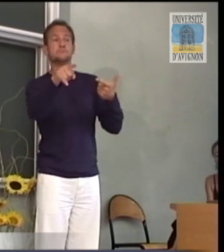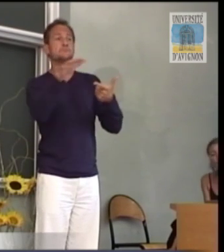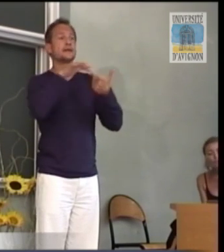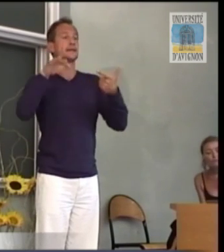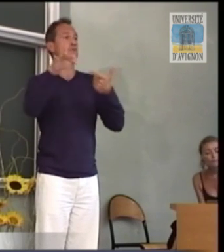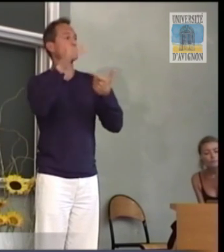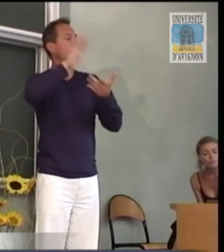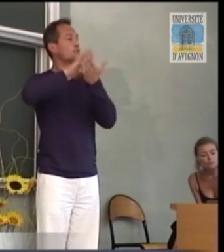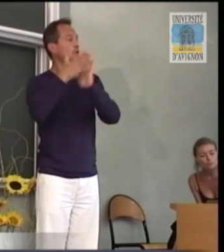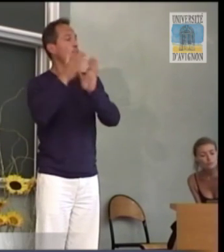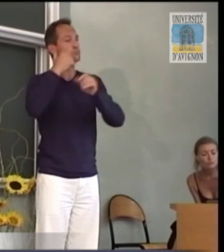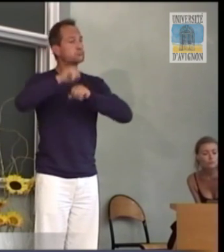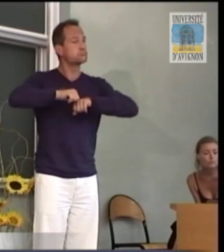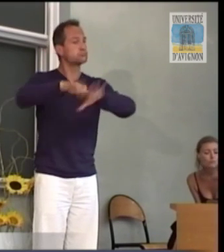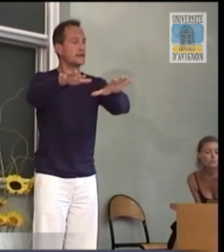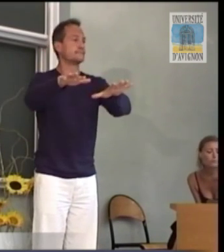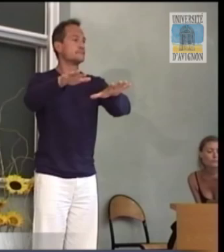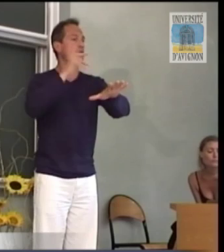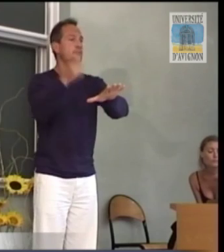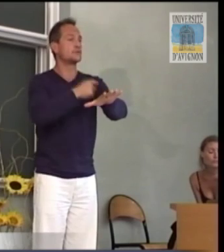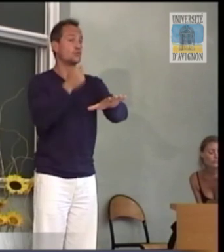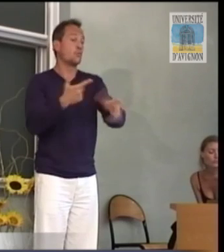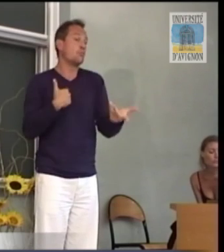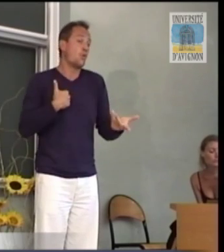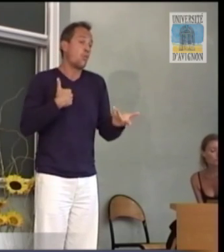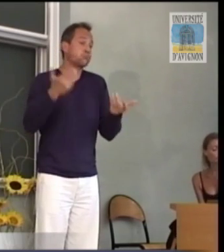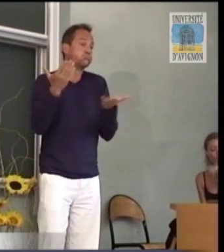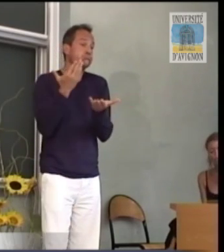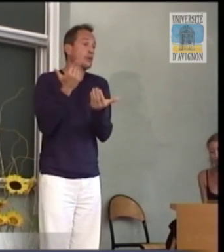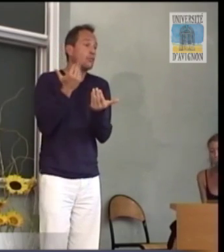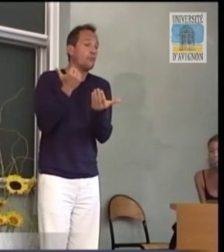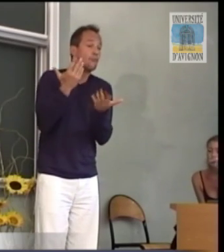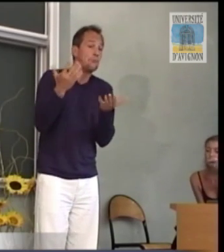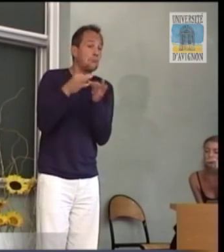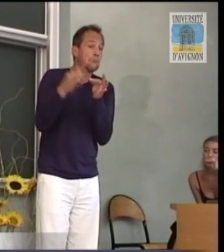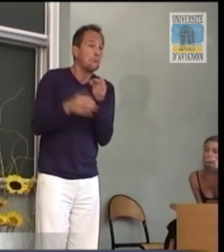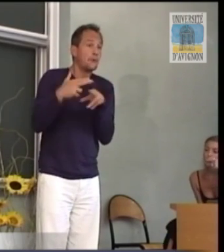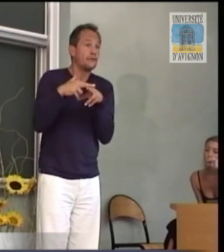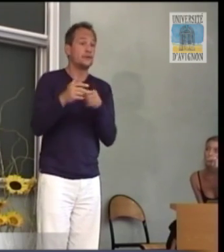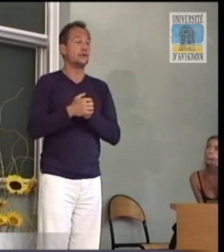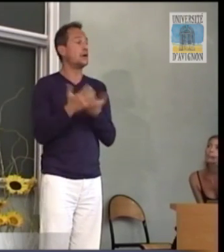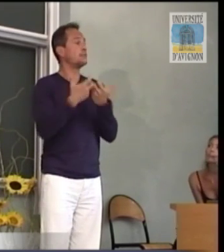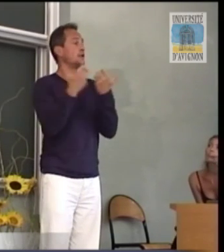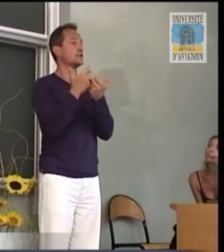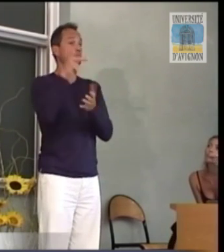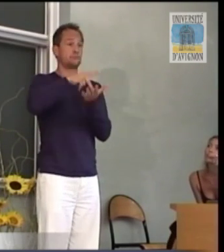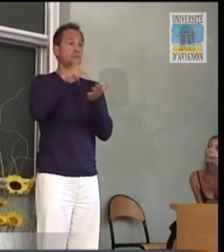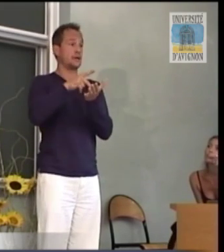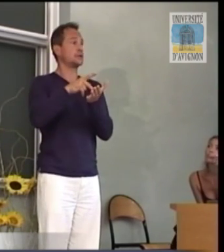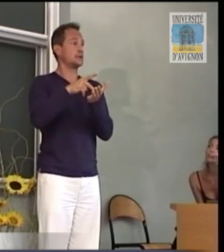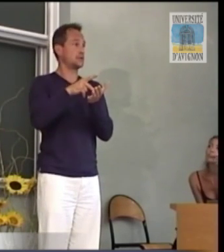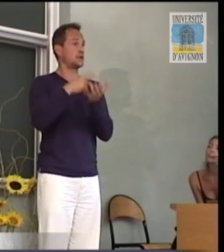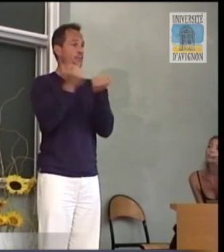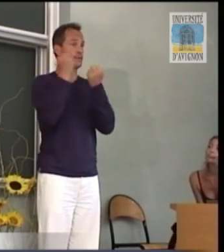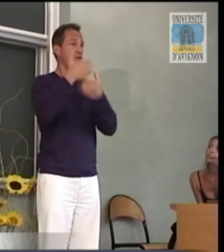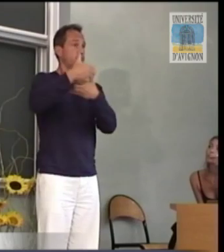plus par habitude, mais sans conviction. Donc, par exemple, cette année, on a fait les colonnes Maurice à Paris, avant de venir ici. On a